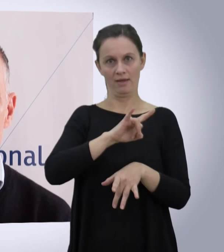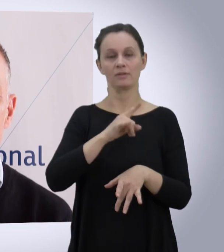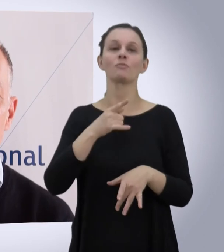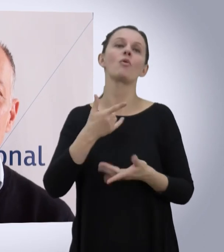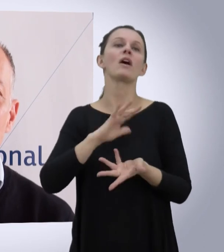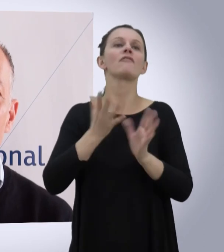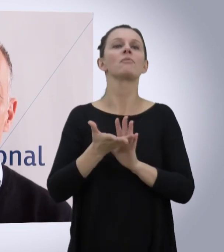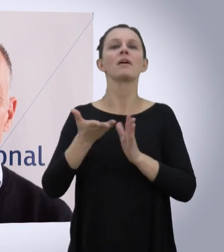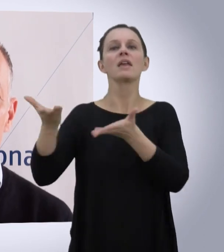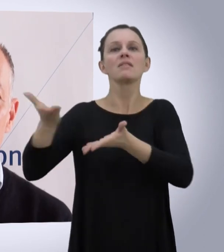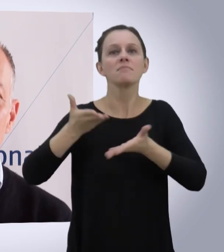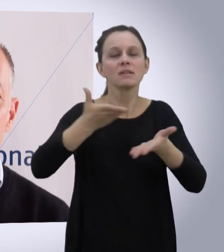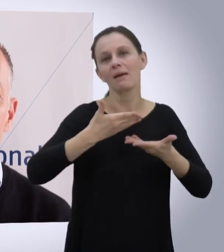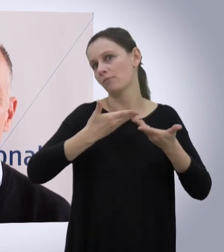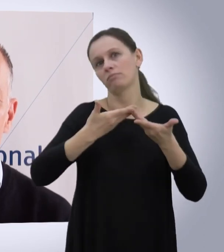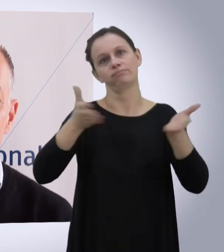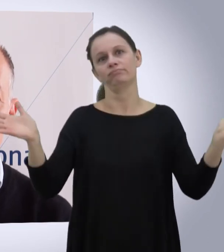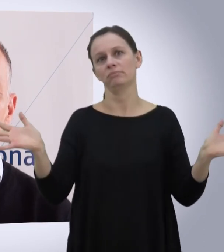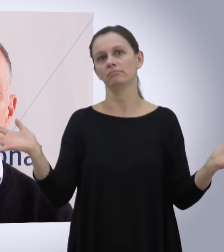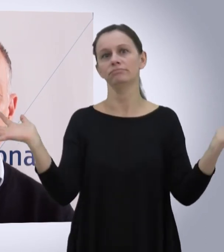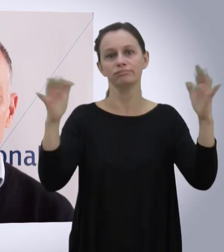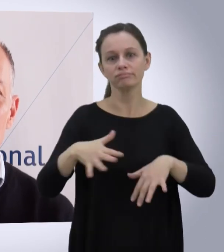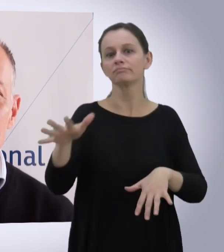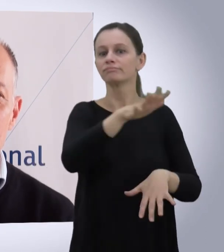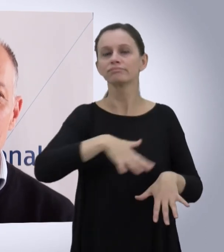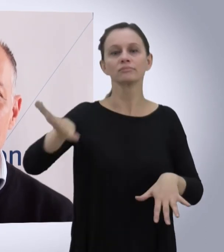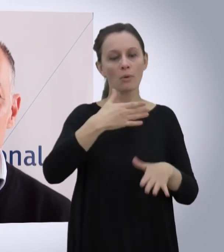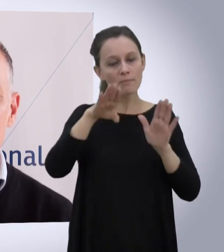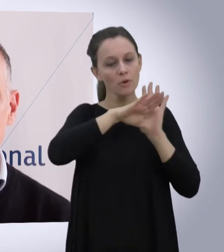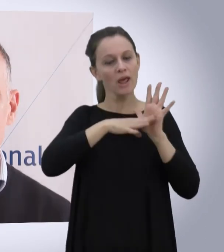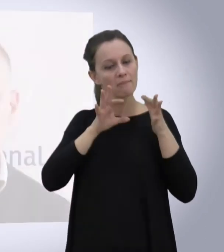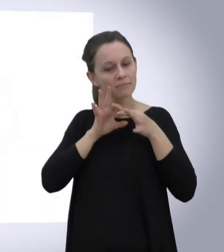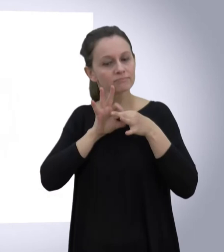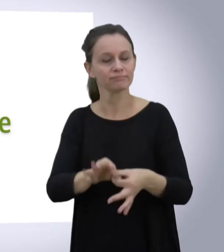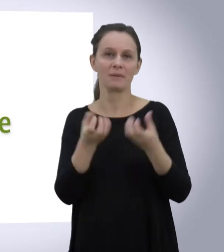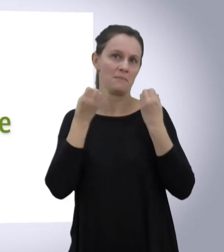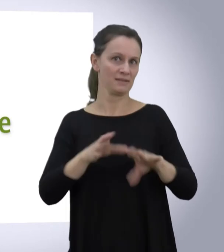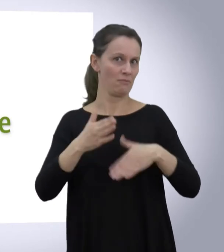invitación abierta en el marco de este programa que comenzamos a desarrollar.